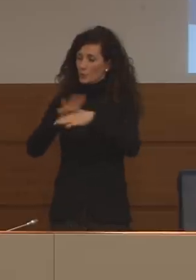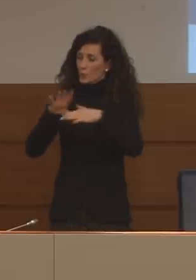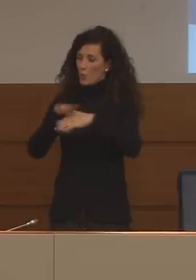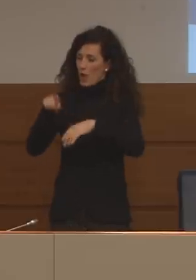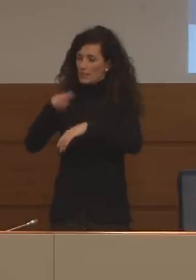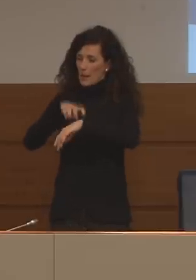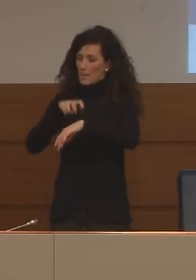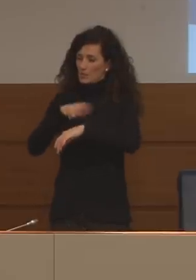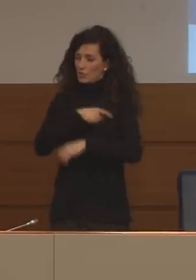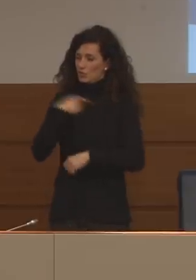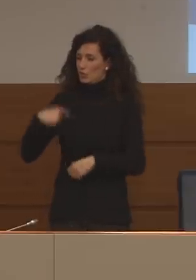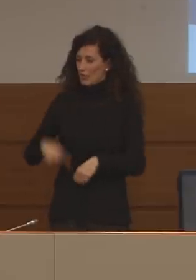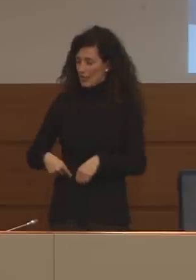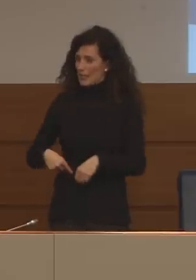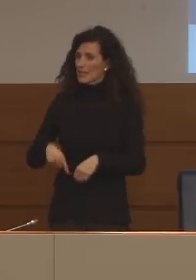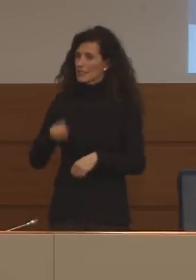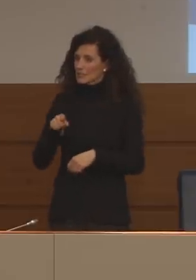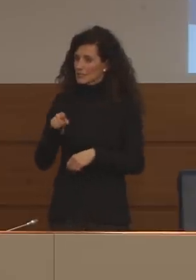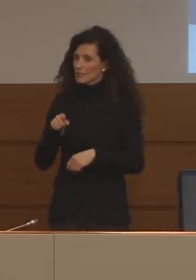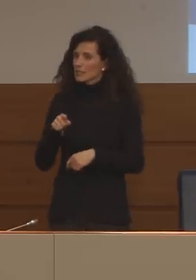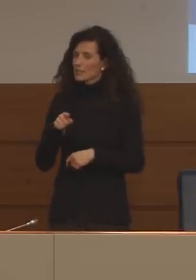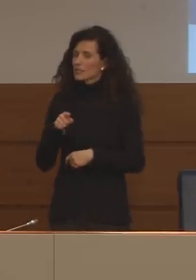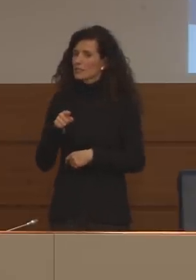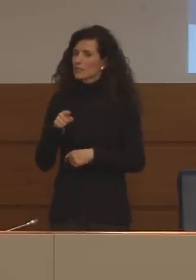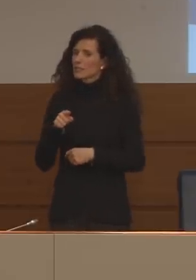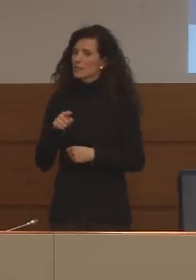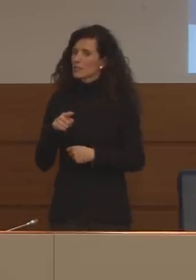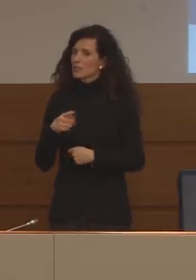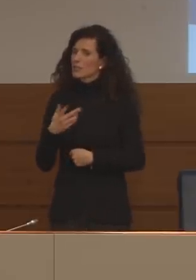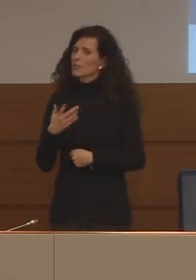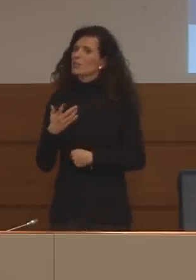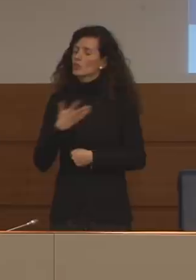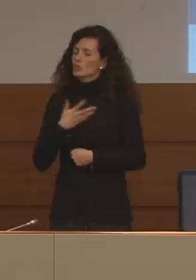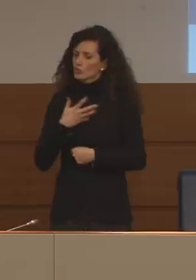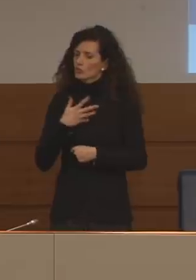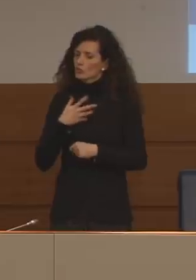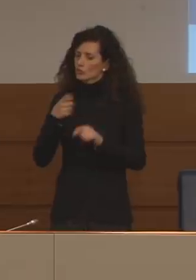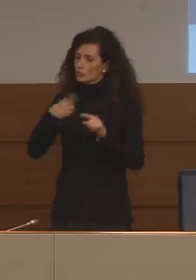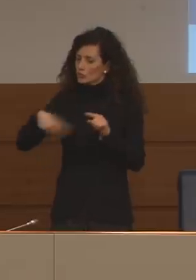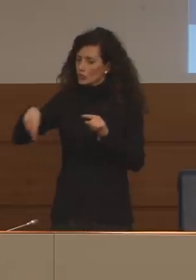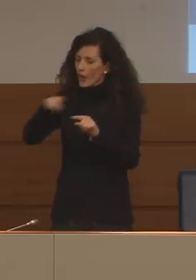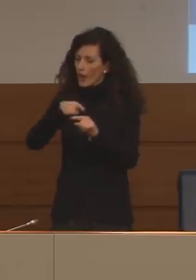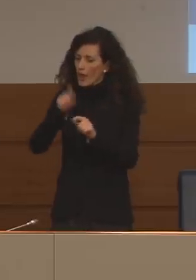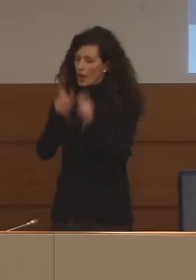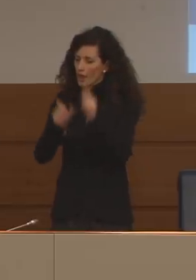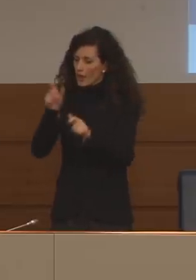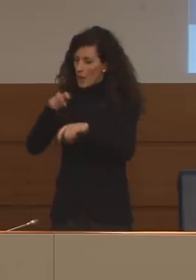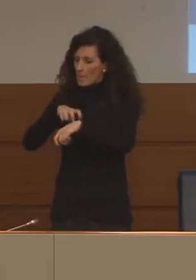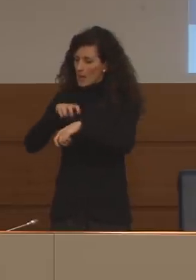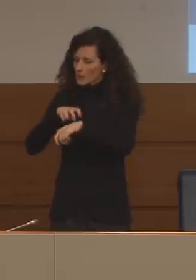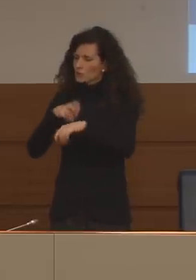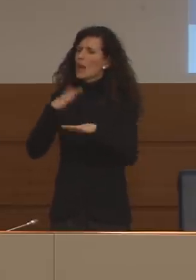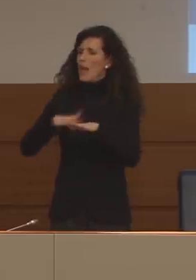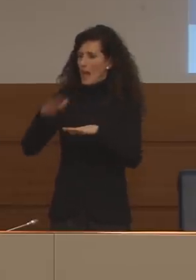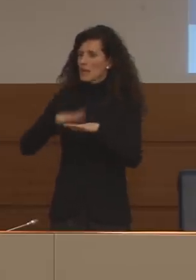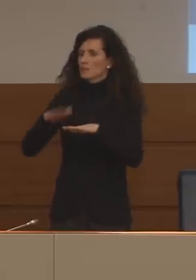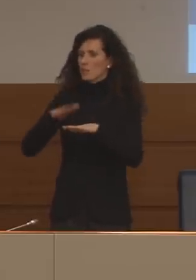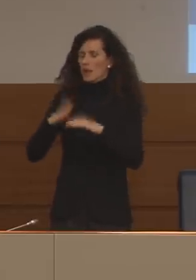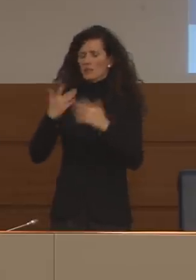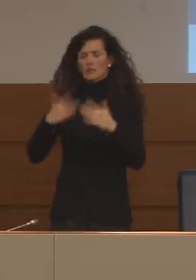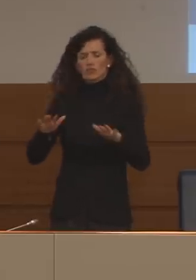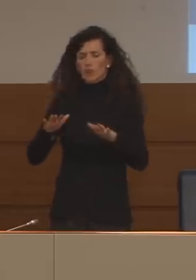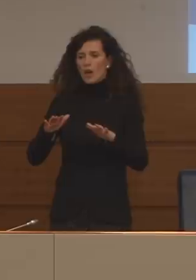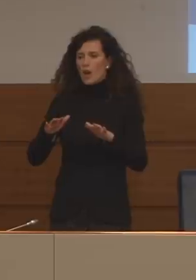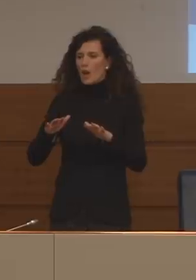medici cinesi ci sono dei ci sono quelli che con esperienze di prima linea di